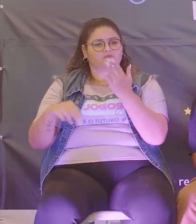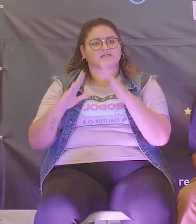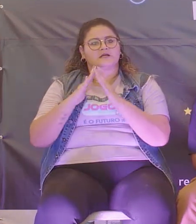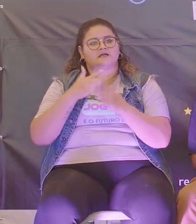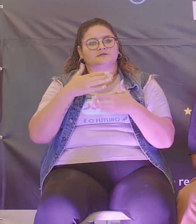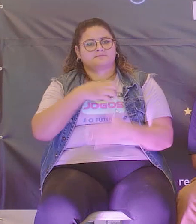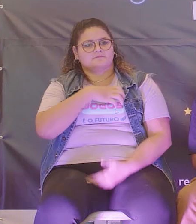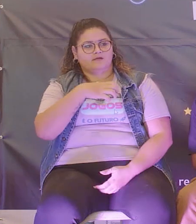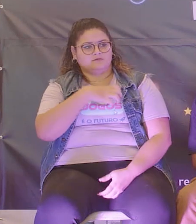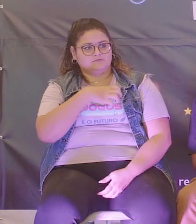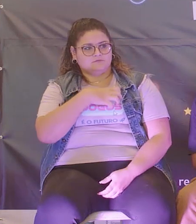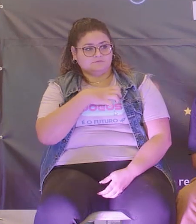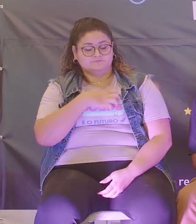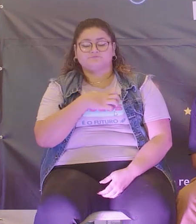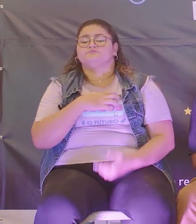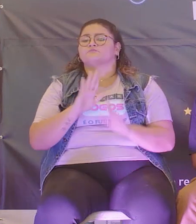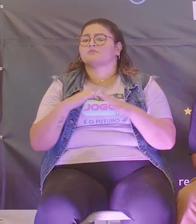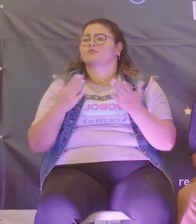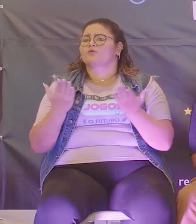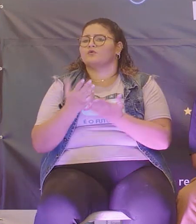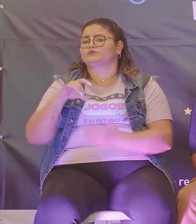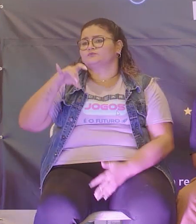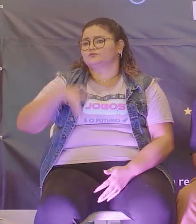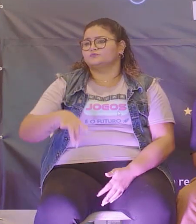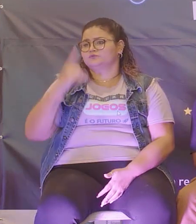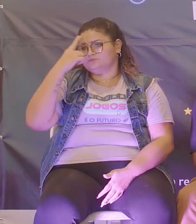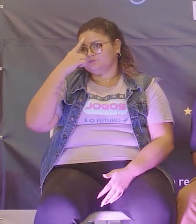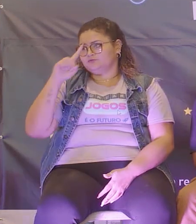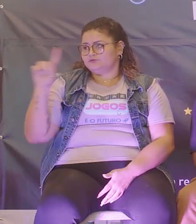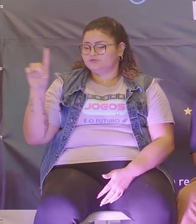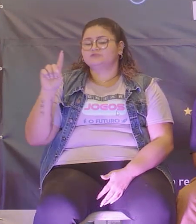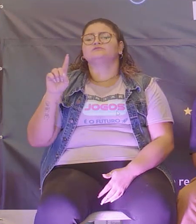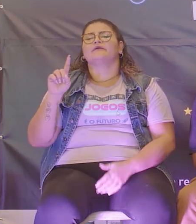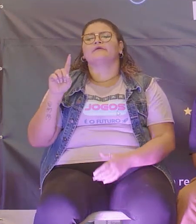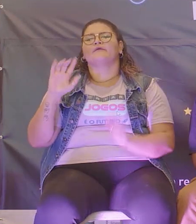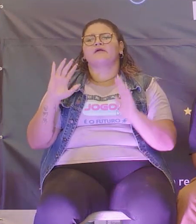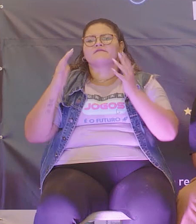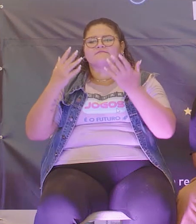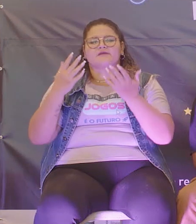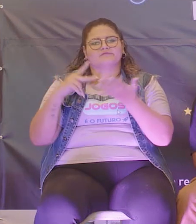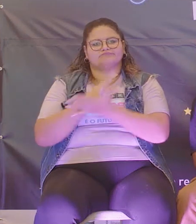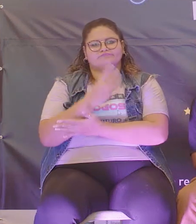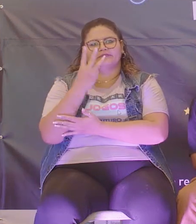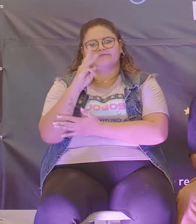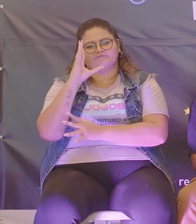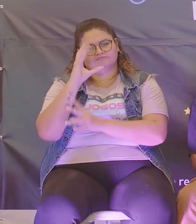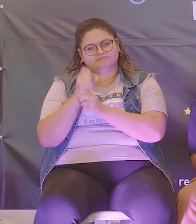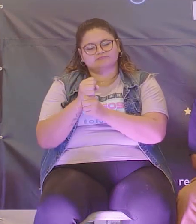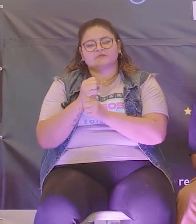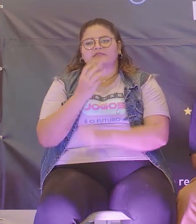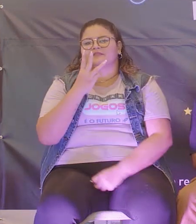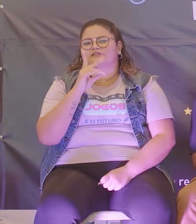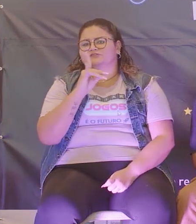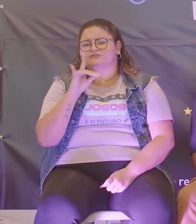Bahia, né? E esse é o último dia de um evento de 3 dias que teve aqui no shopping, né? Todos